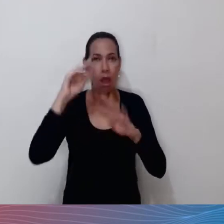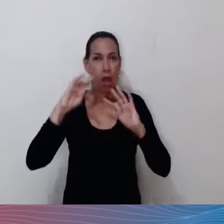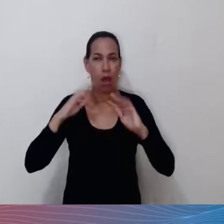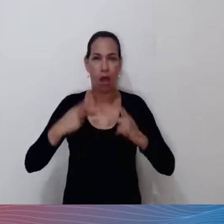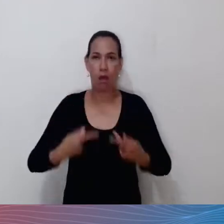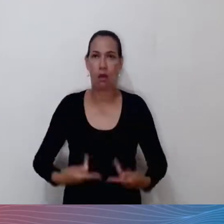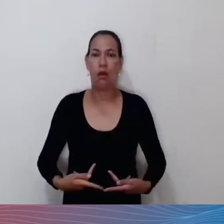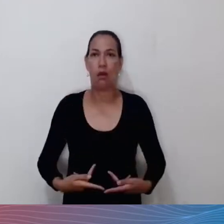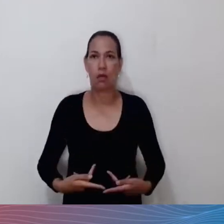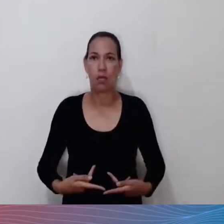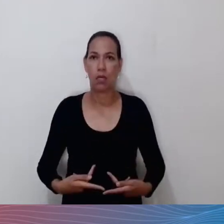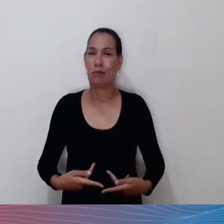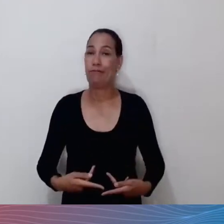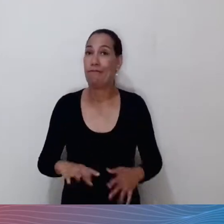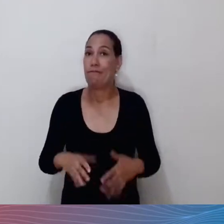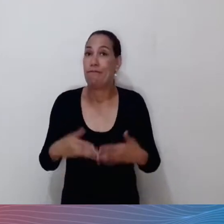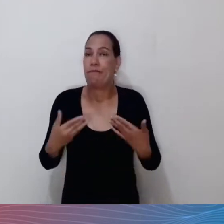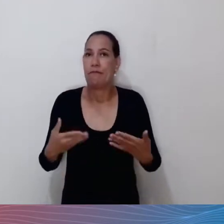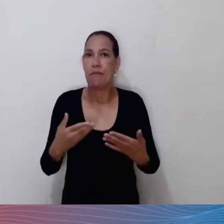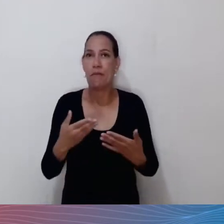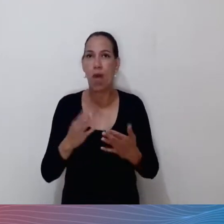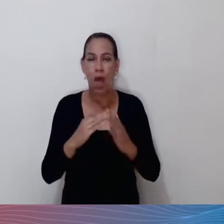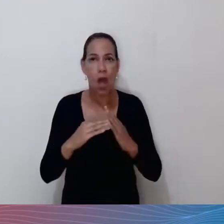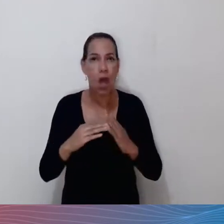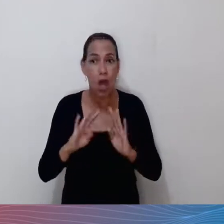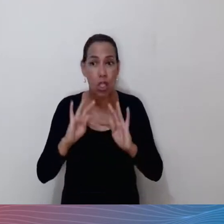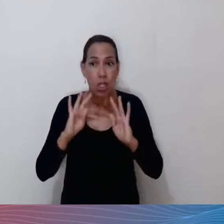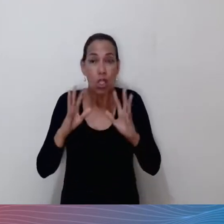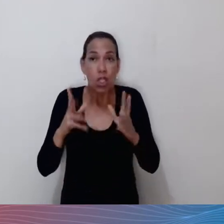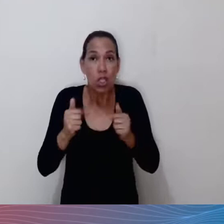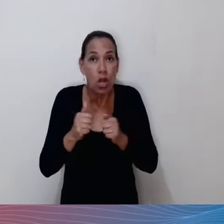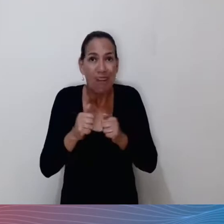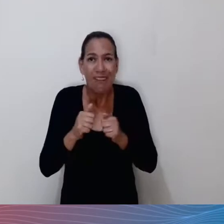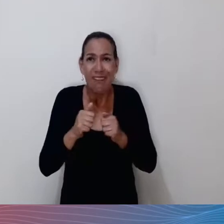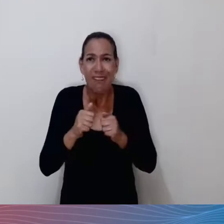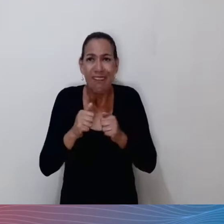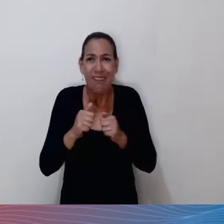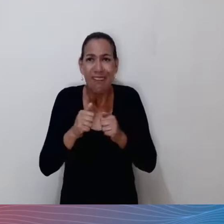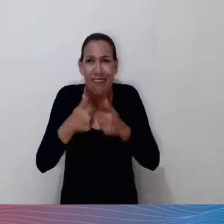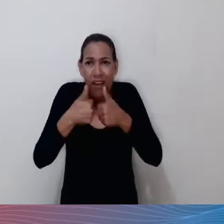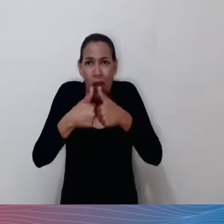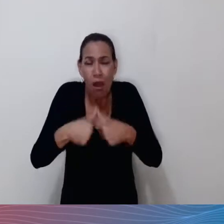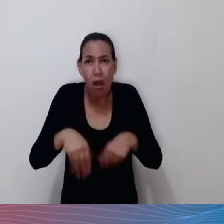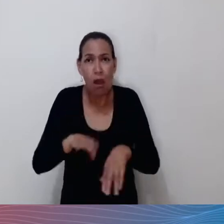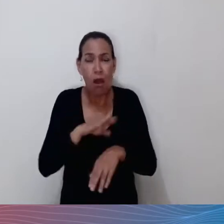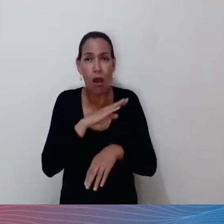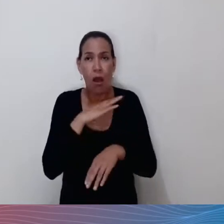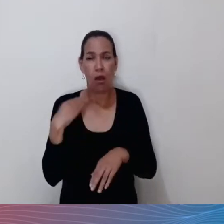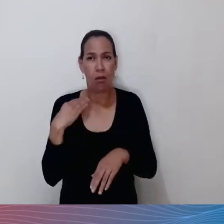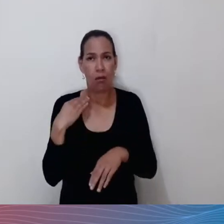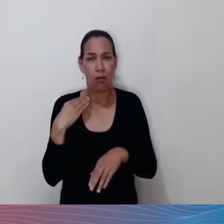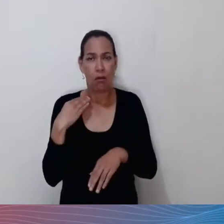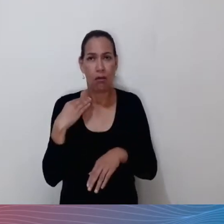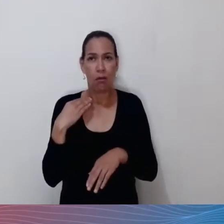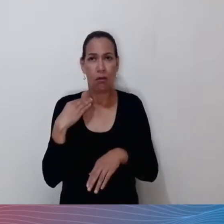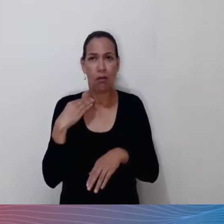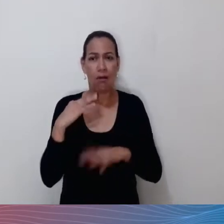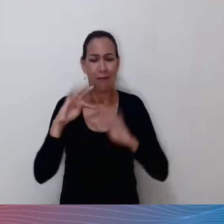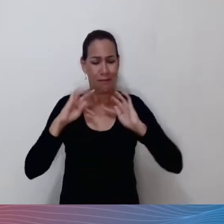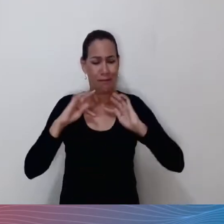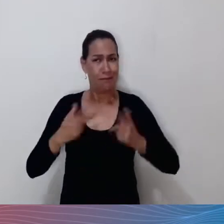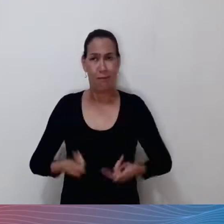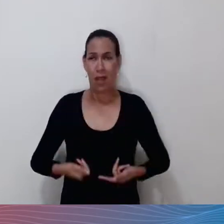nós ficamos na morte. Todos os seres humanos ficaram na